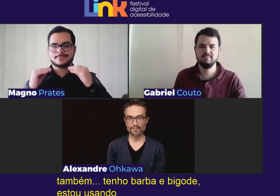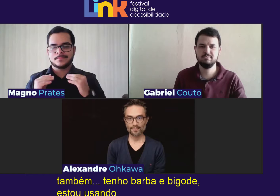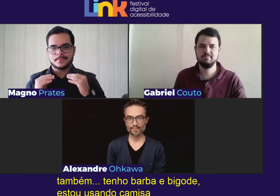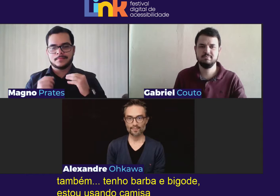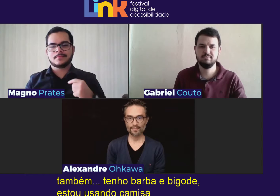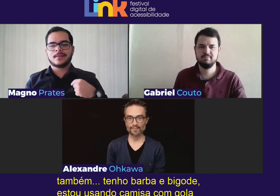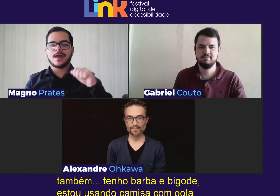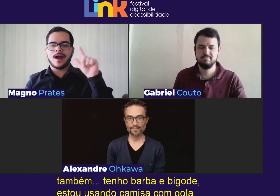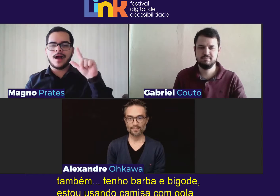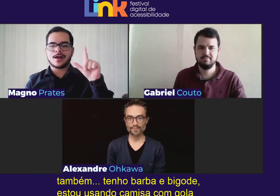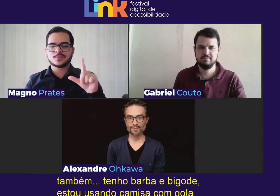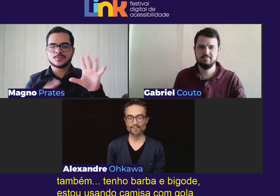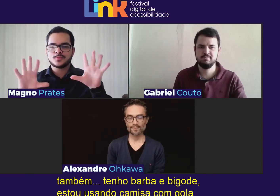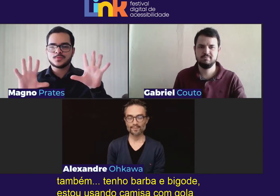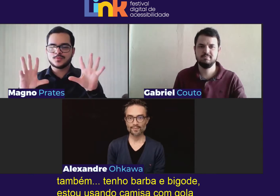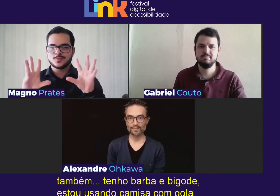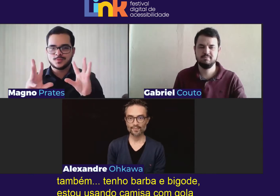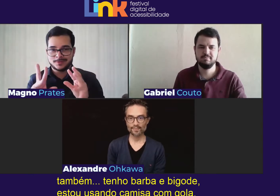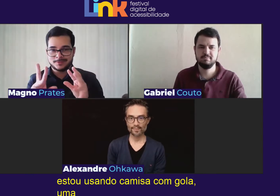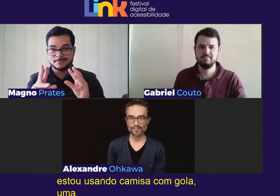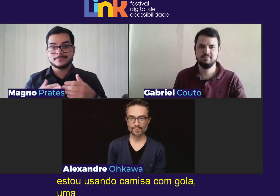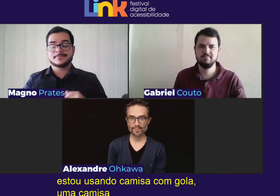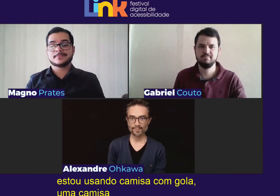uma camisa social com gola, da cor azul escuro.